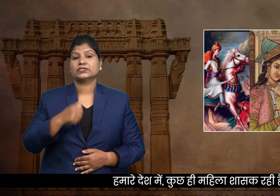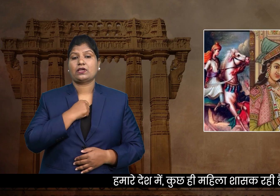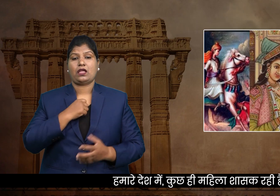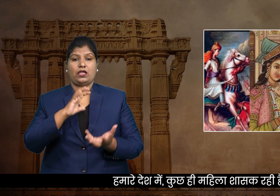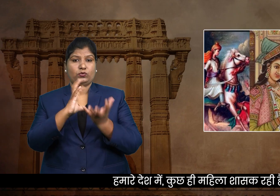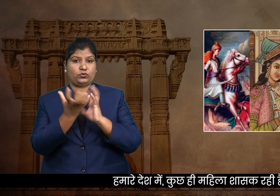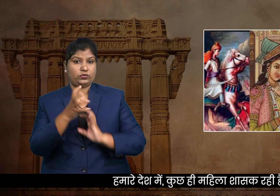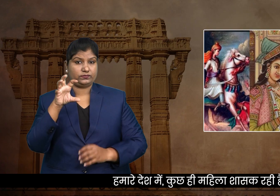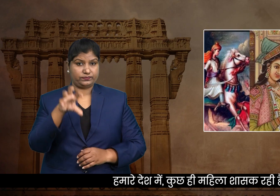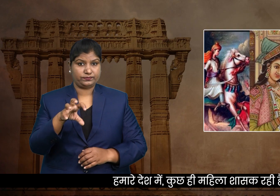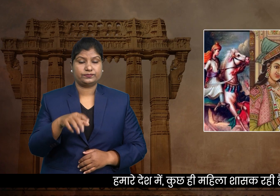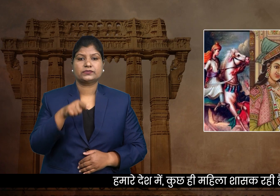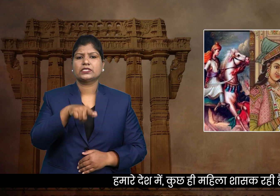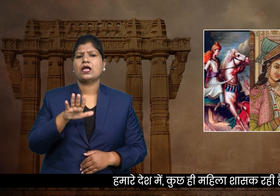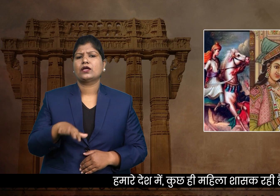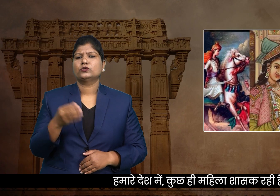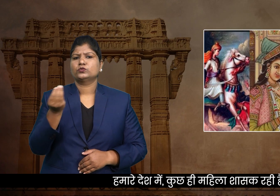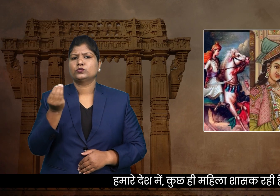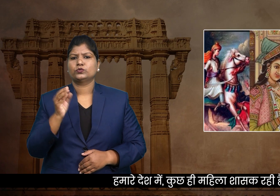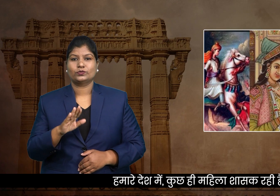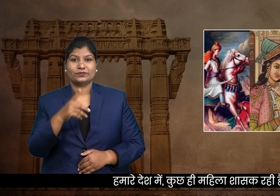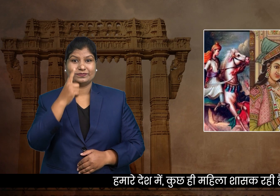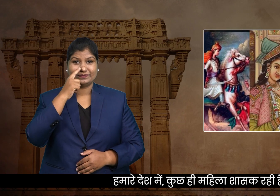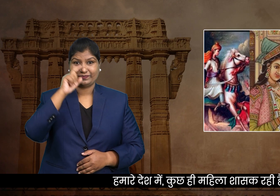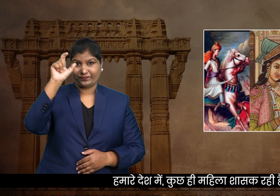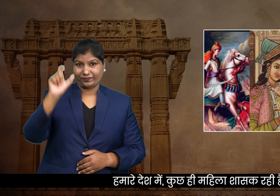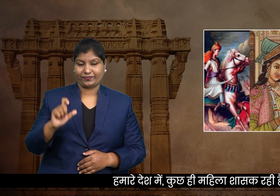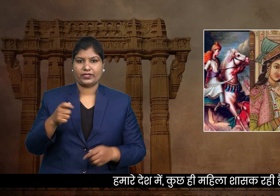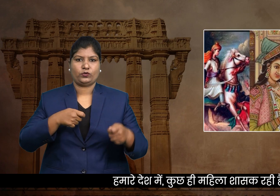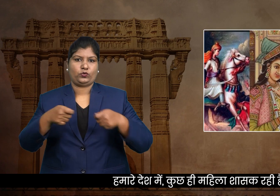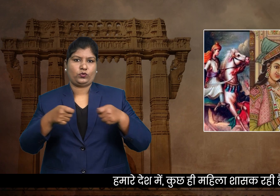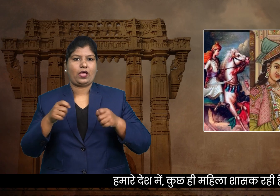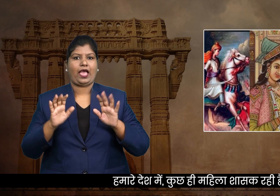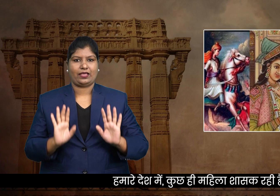हमारे देश में कुछ ही महिला शासक रही हैं।